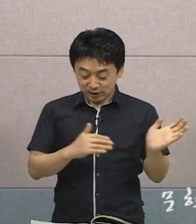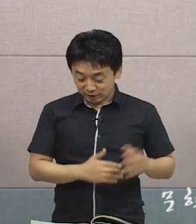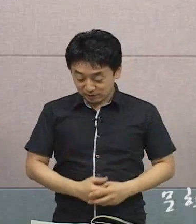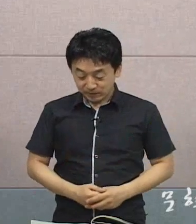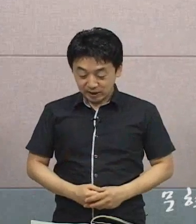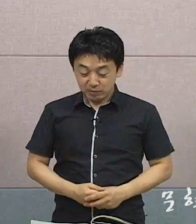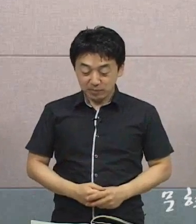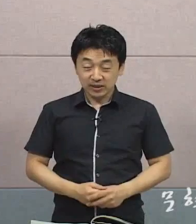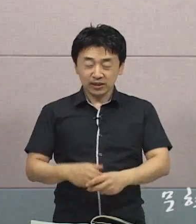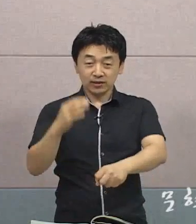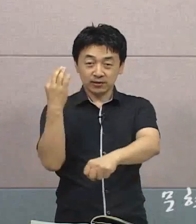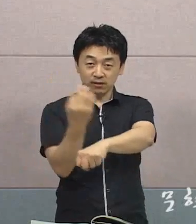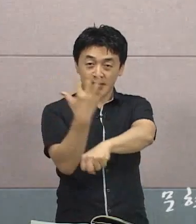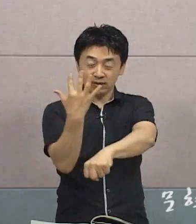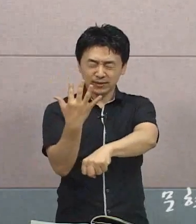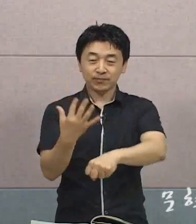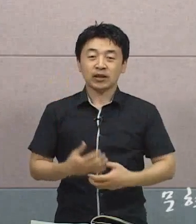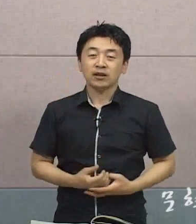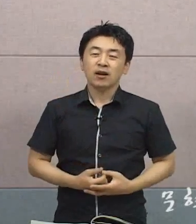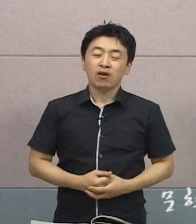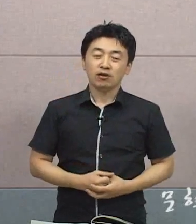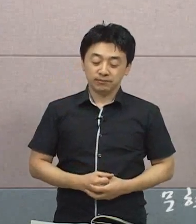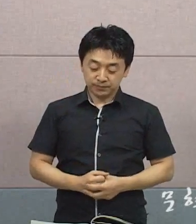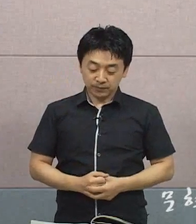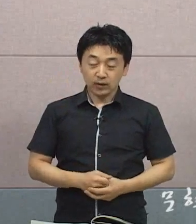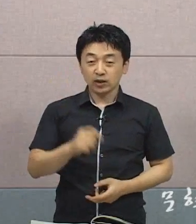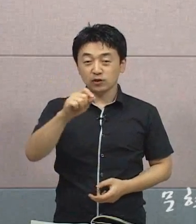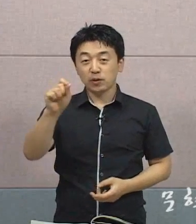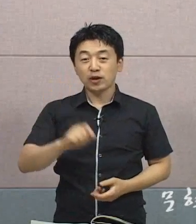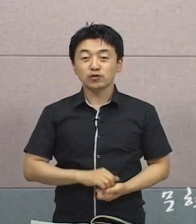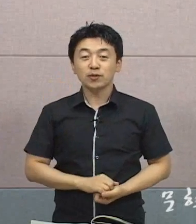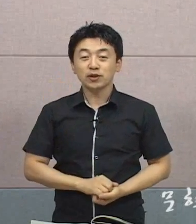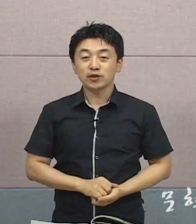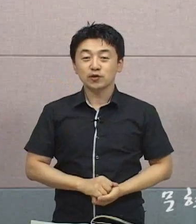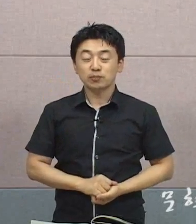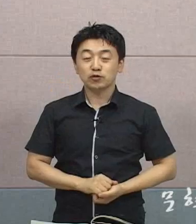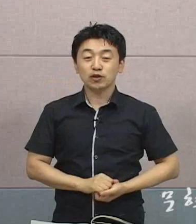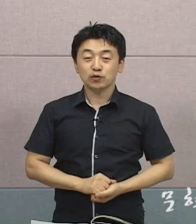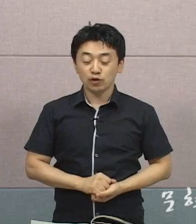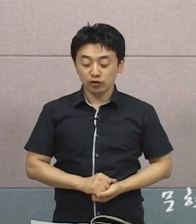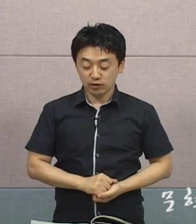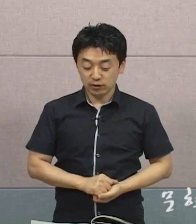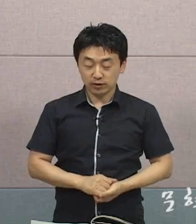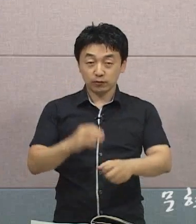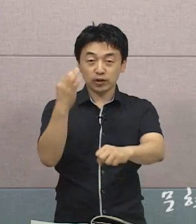넘어가시죠. 23페이지. 네, 이거는 별표 한 두 개 정도 쳐주세요. 네,